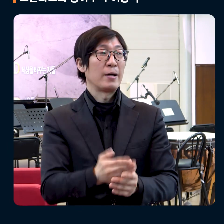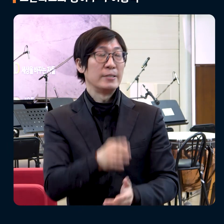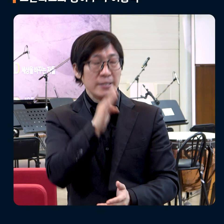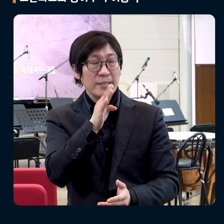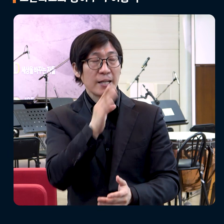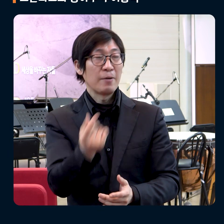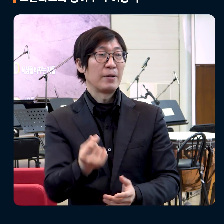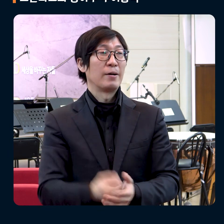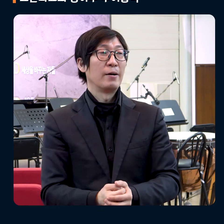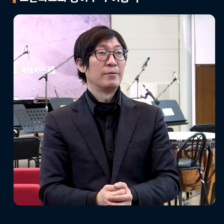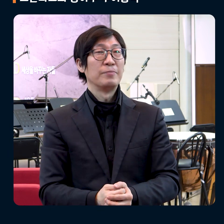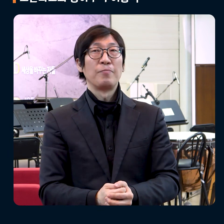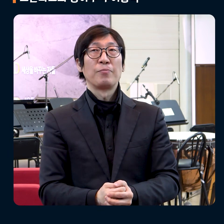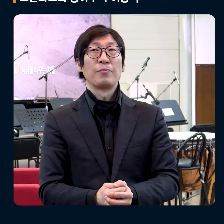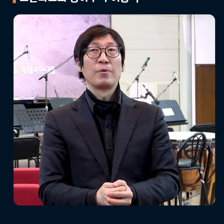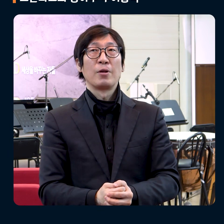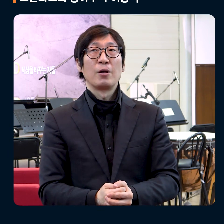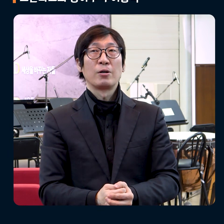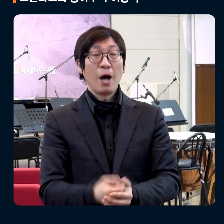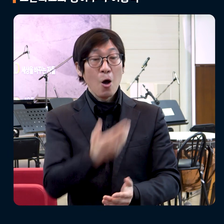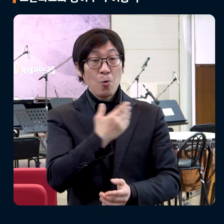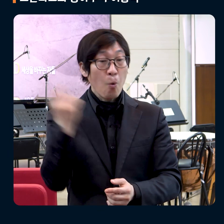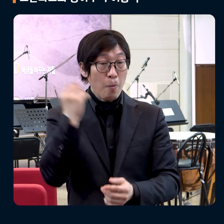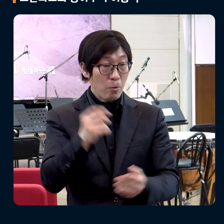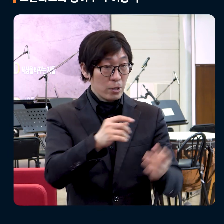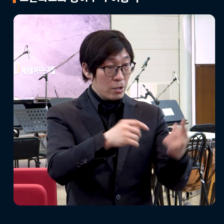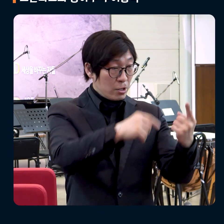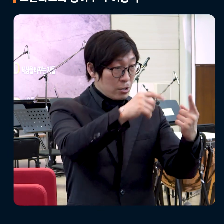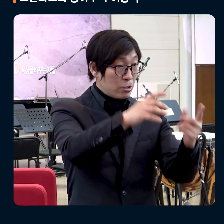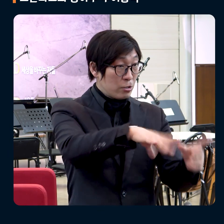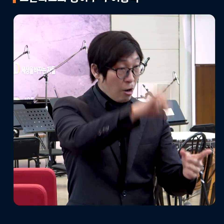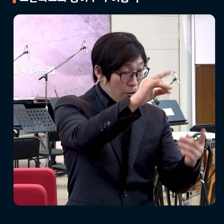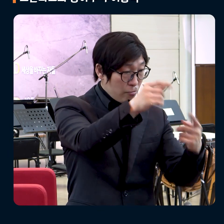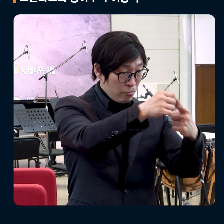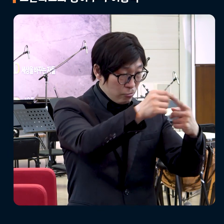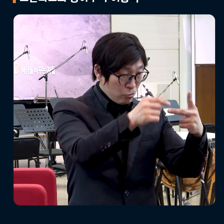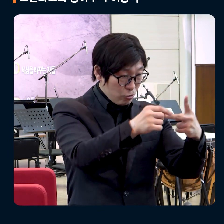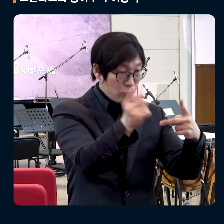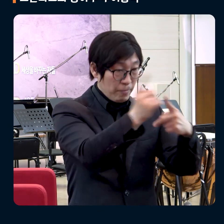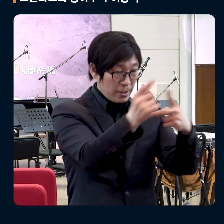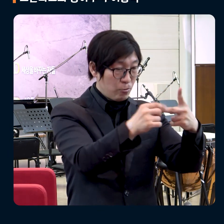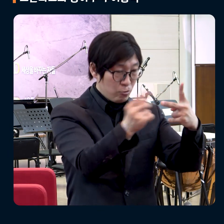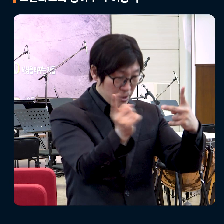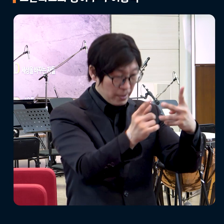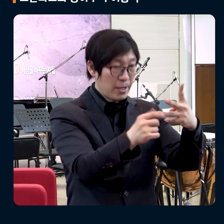중요합니다. 서서히 변해가는 니고데모의 모습을 보여줌으로써